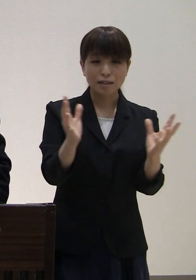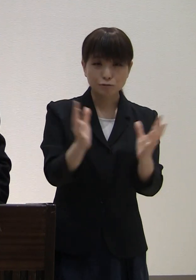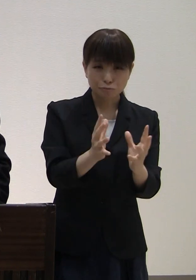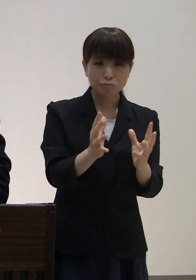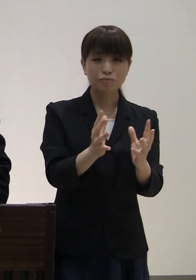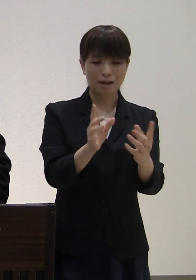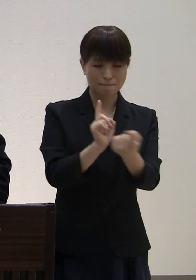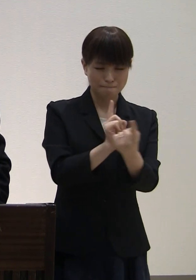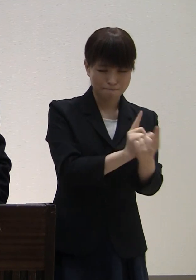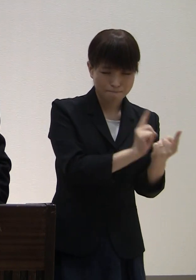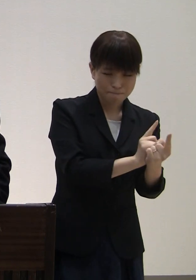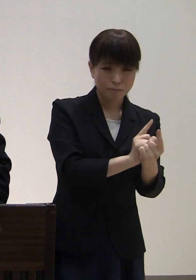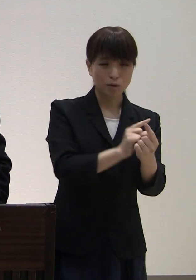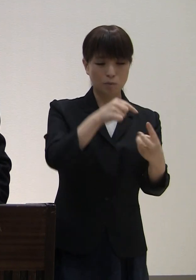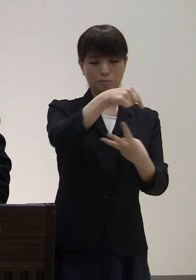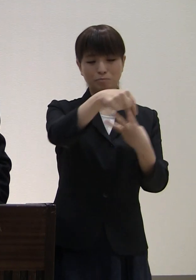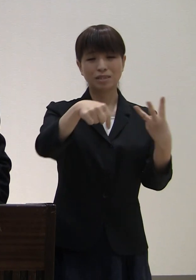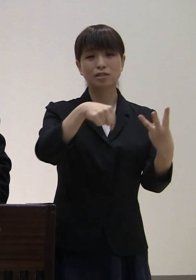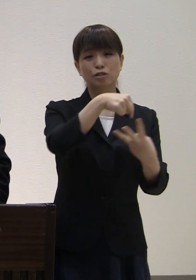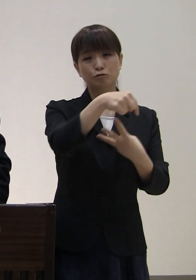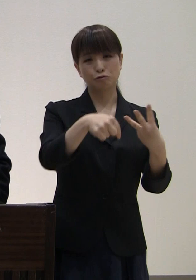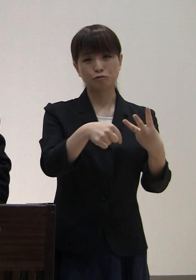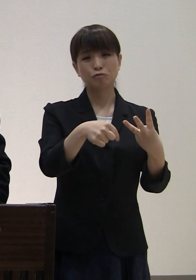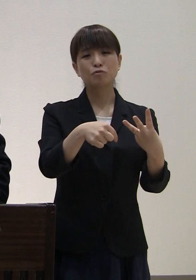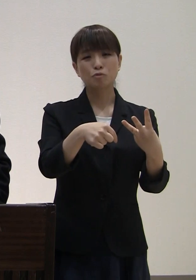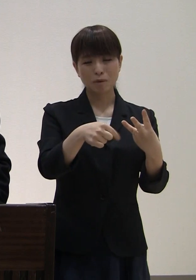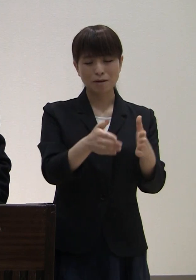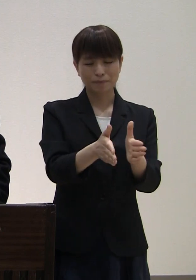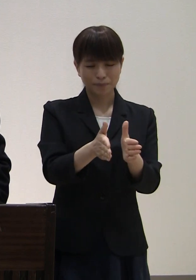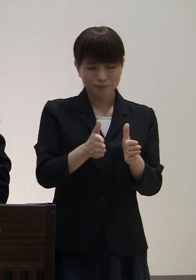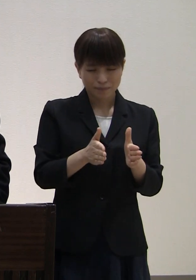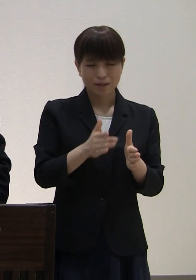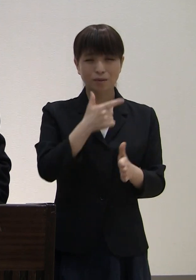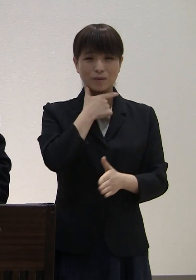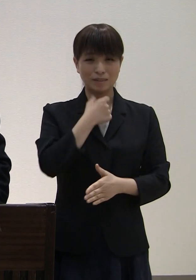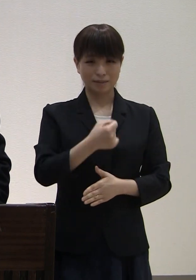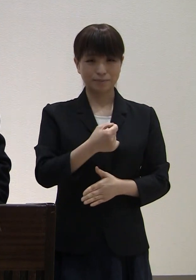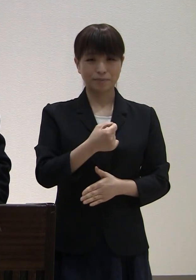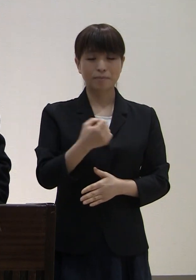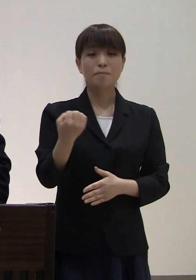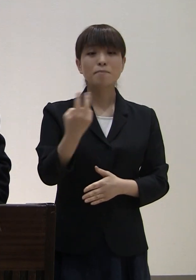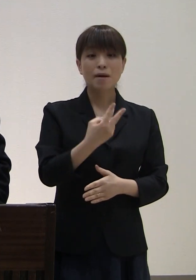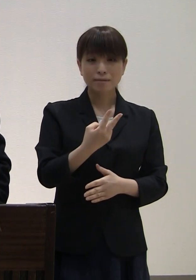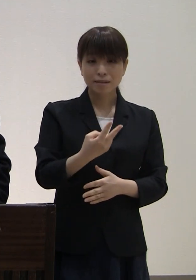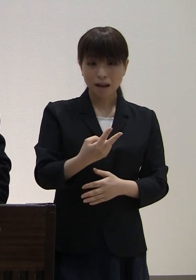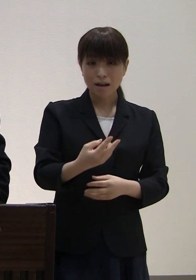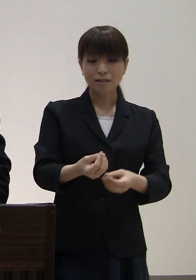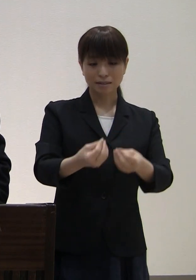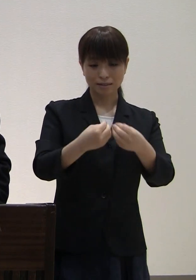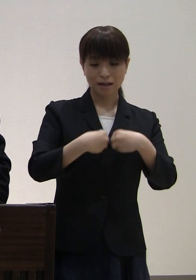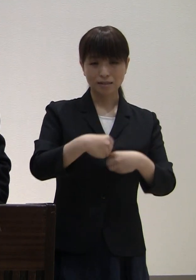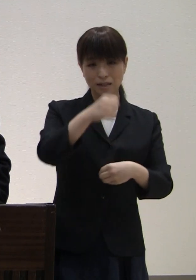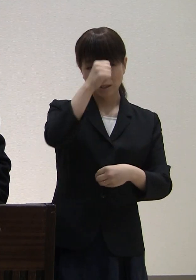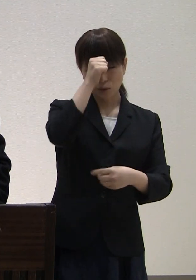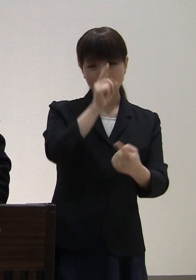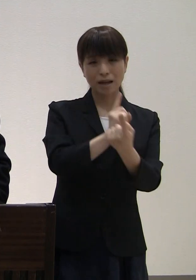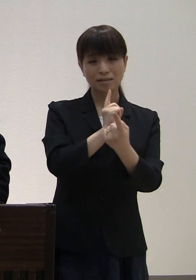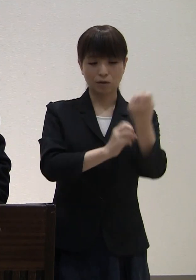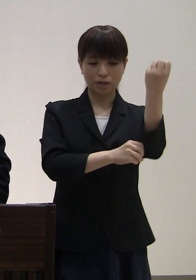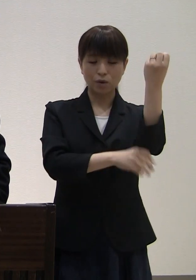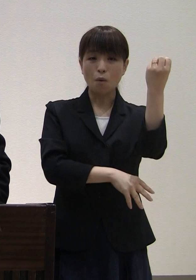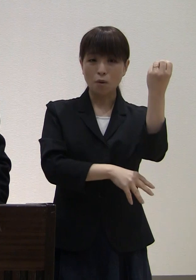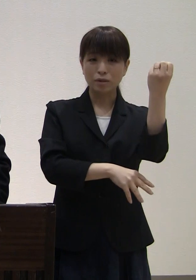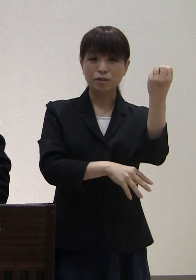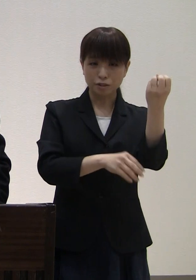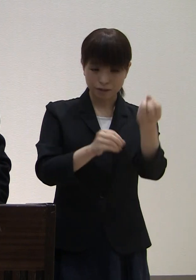つの密が重なるような集まりは避けていただくとともに、感染症対策の基本であります石